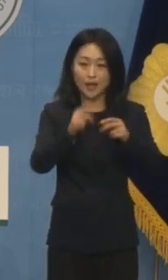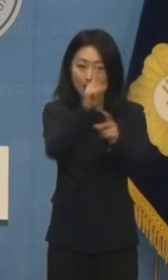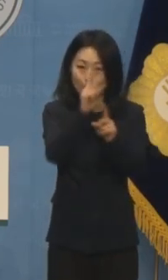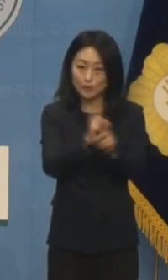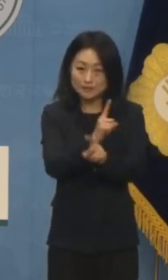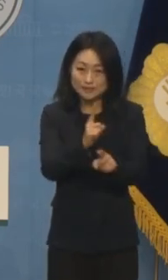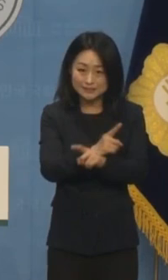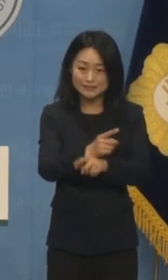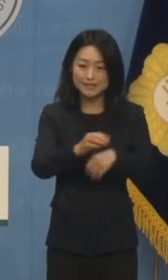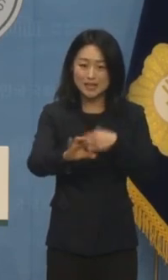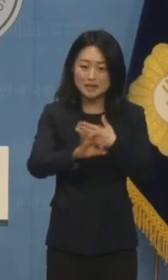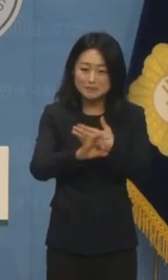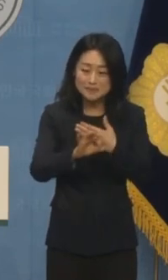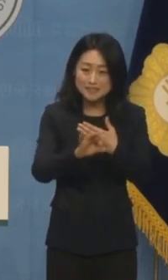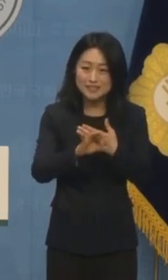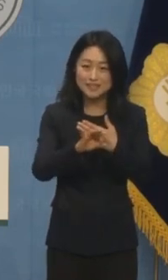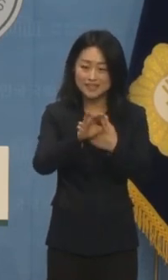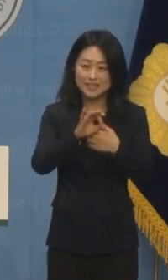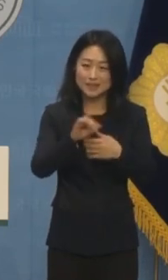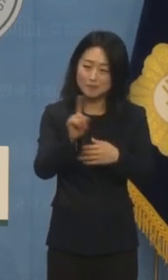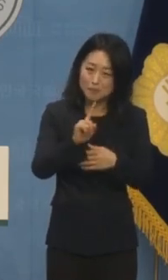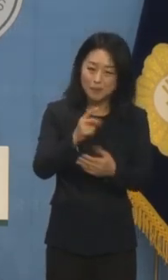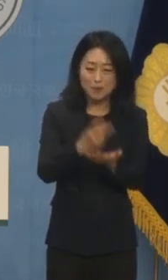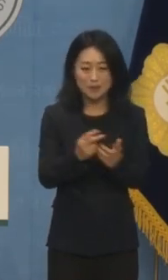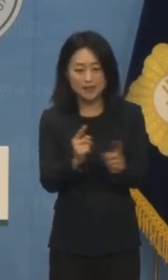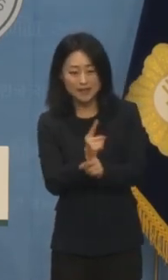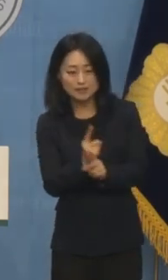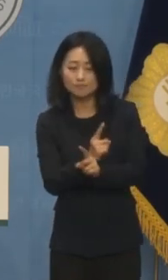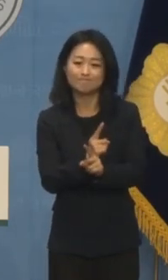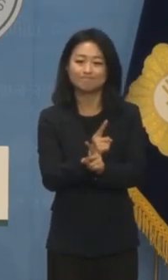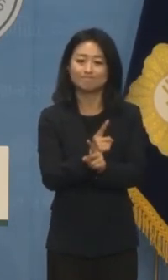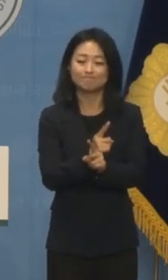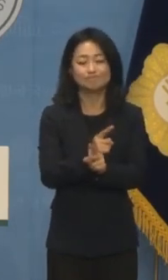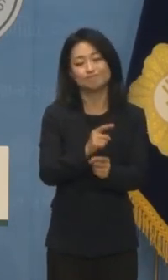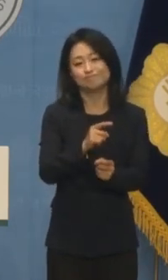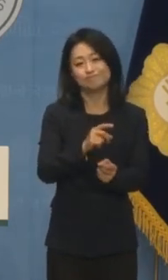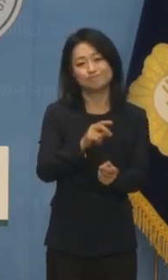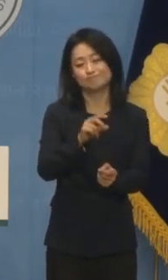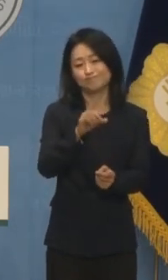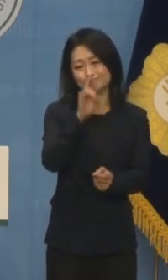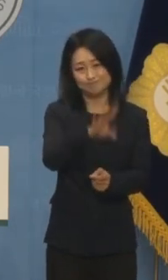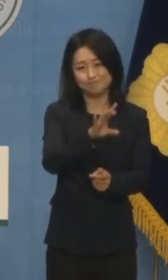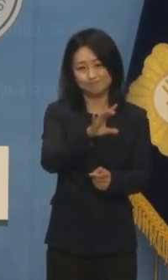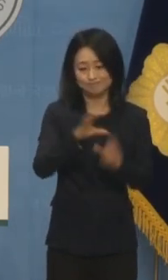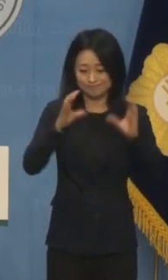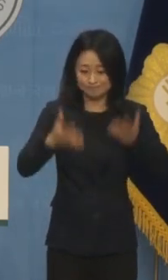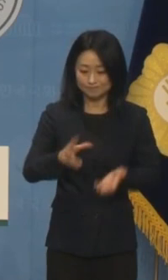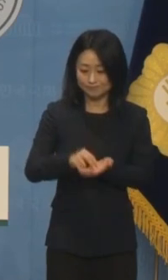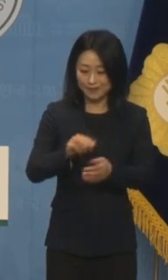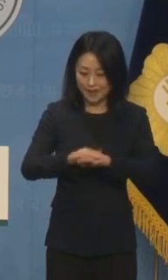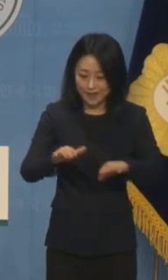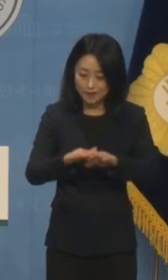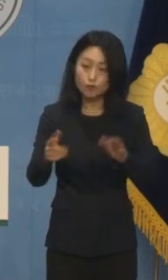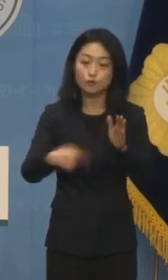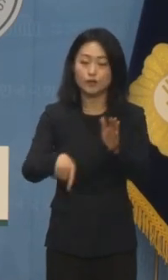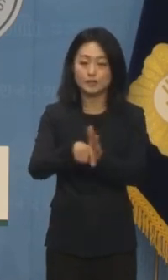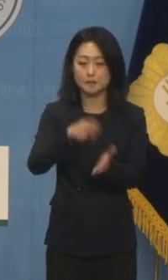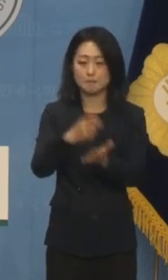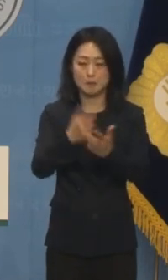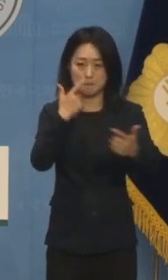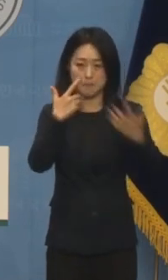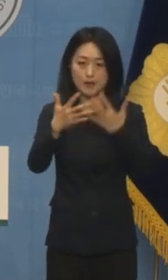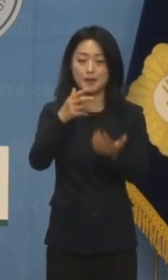미온적 정책으로는 현재의 초저출생 상황을 변화시킬 수 없습니다. 22대 국회에서